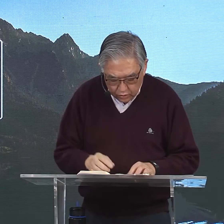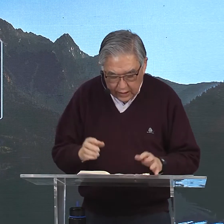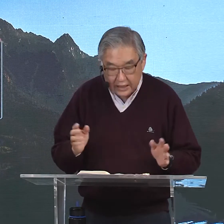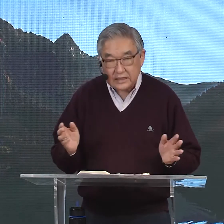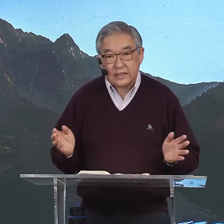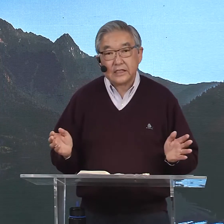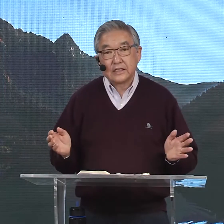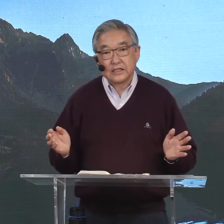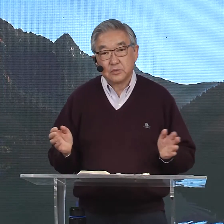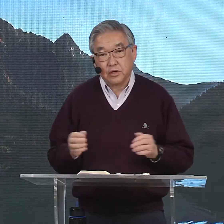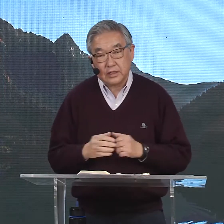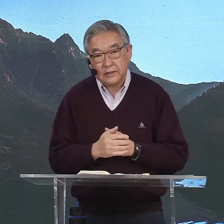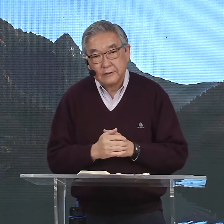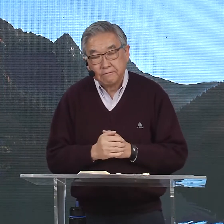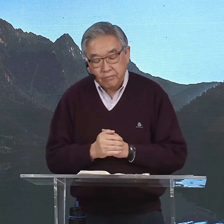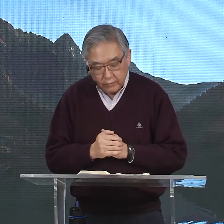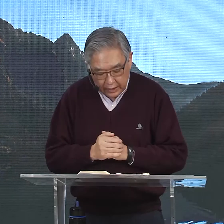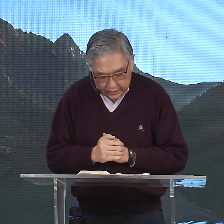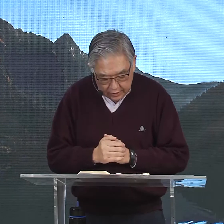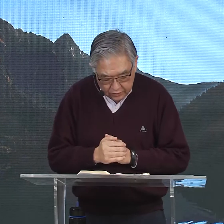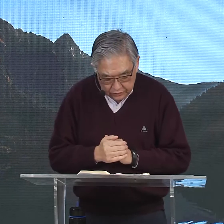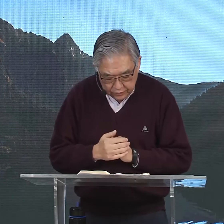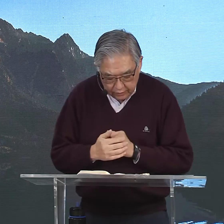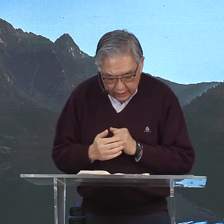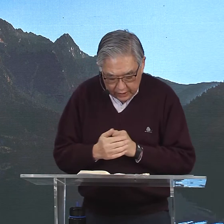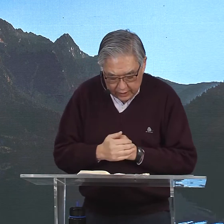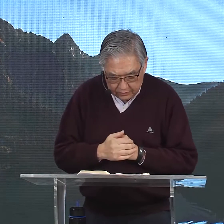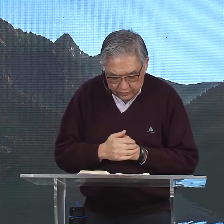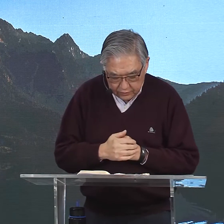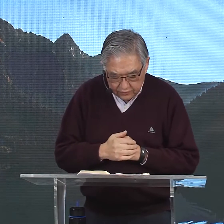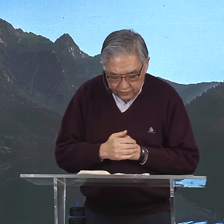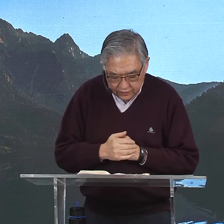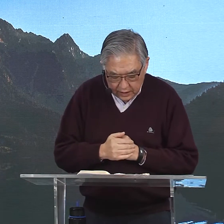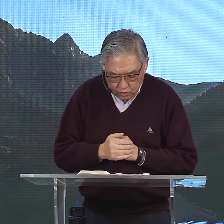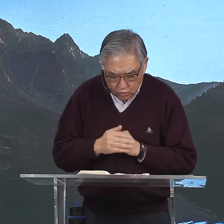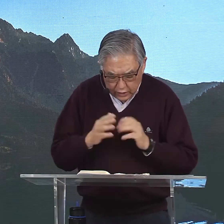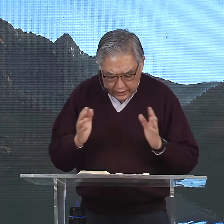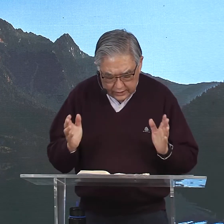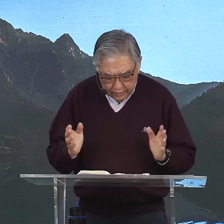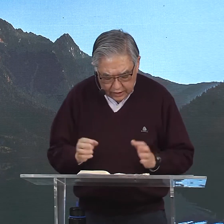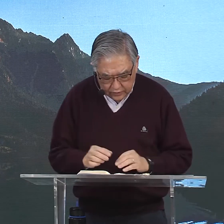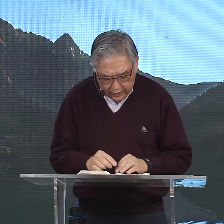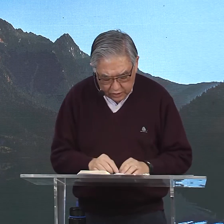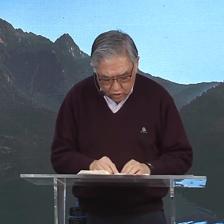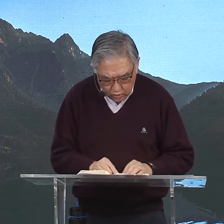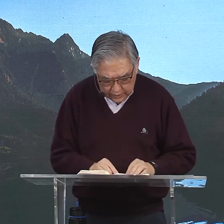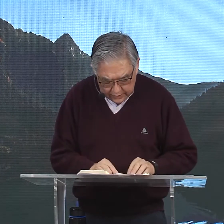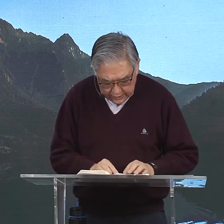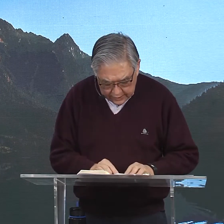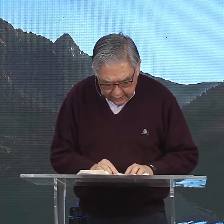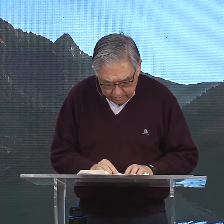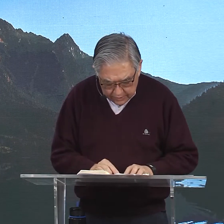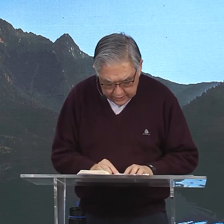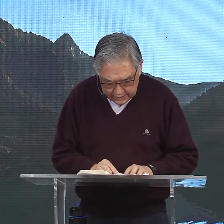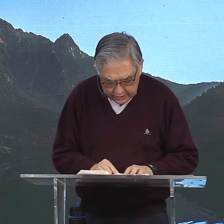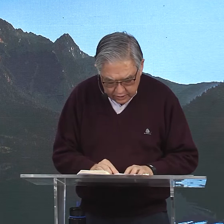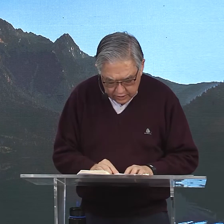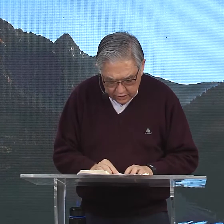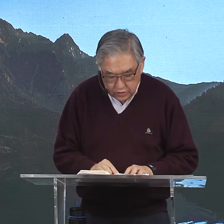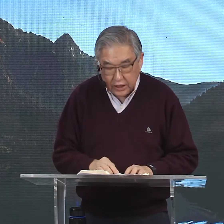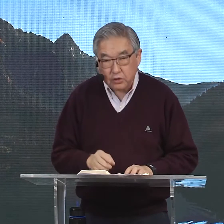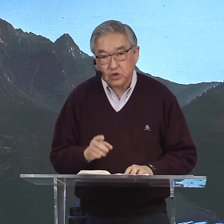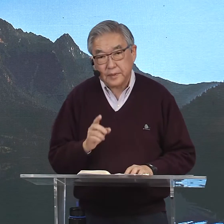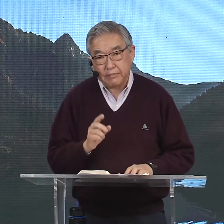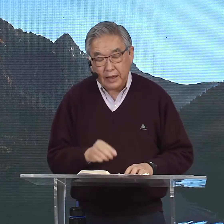com óleo o meu cálice transborda então a ficamos muitas semanas falando sobre a